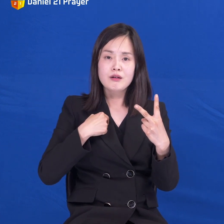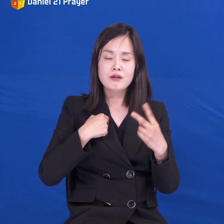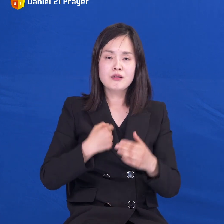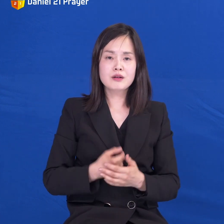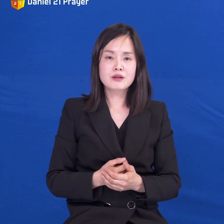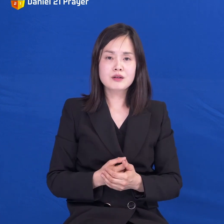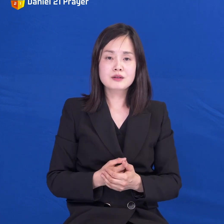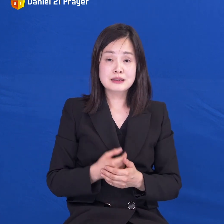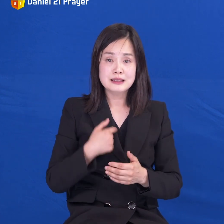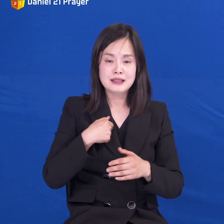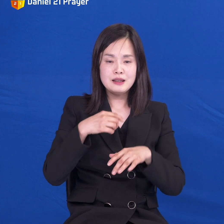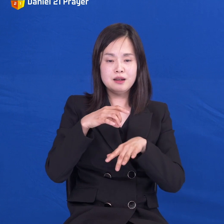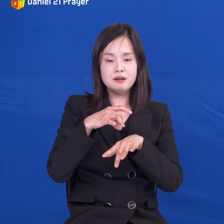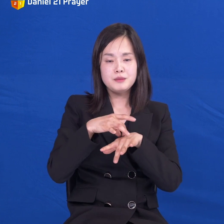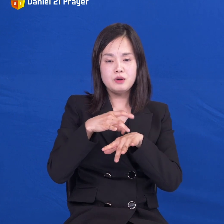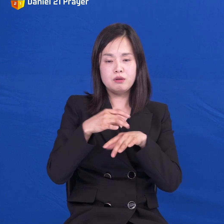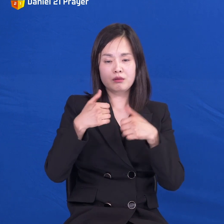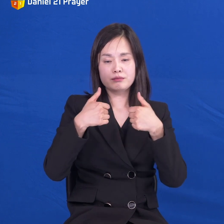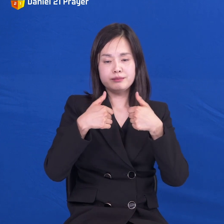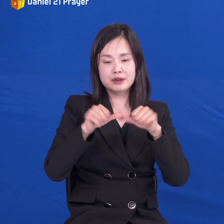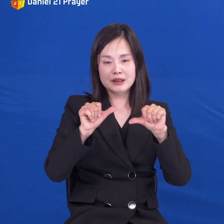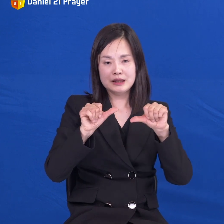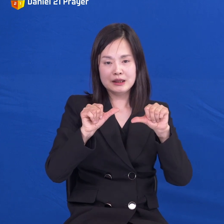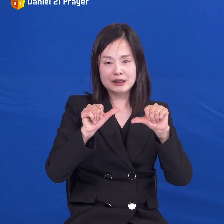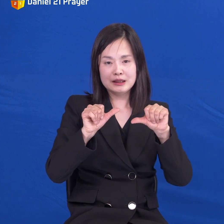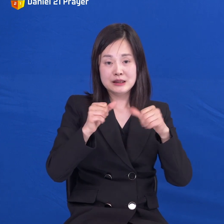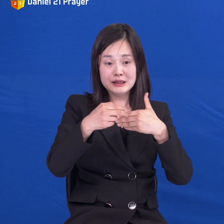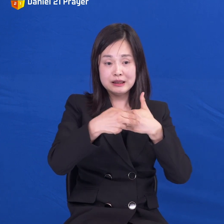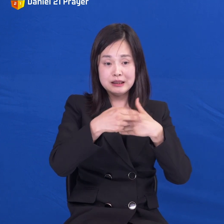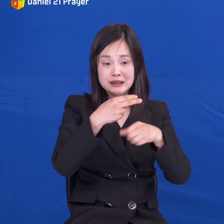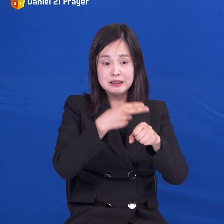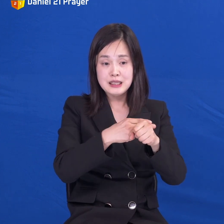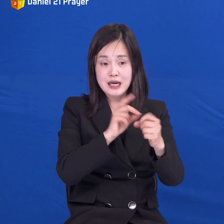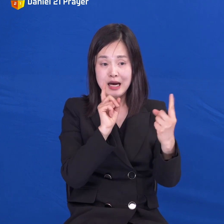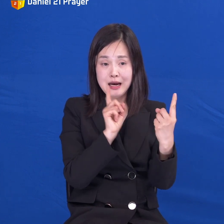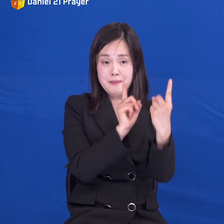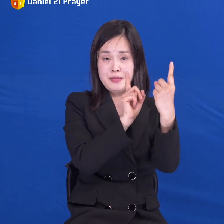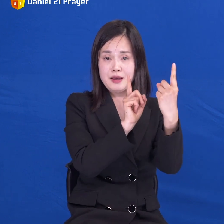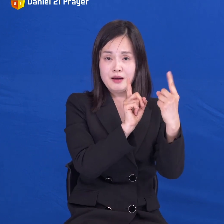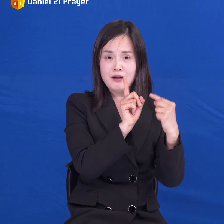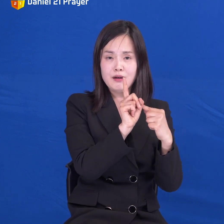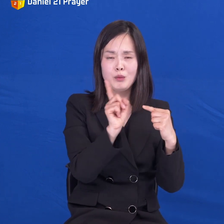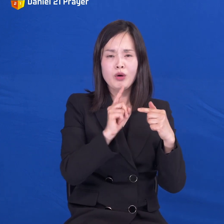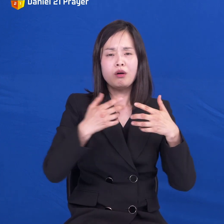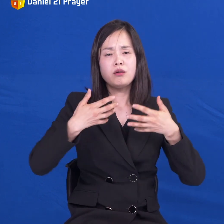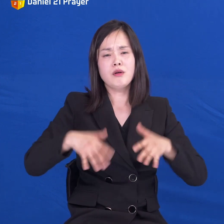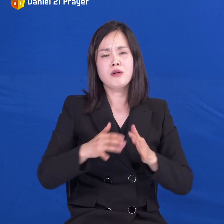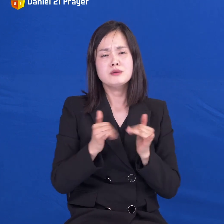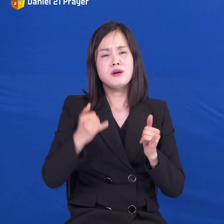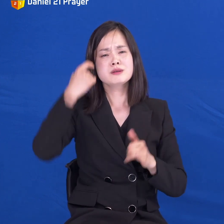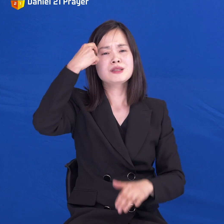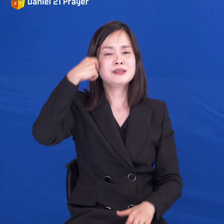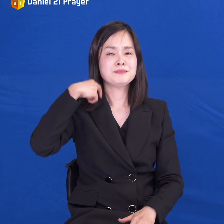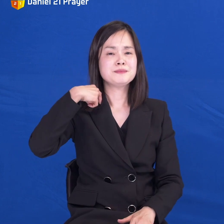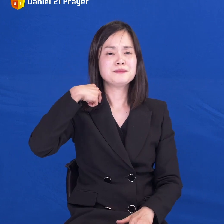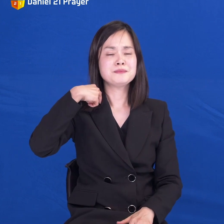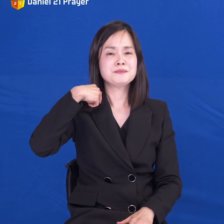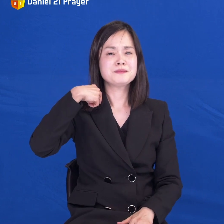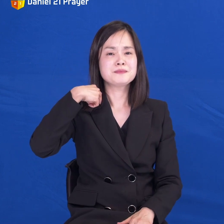앞에 서니까 그렇게 초라할 수가 없어요. 근데 다행히 하나님이 보호하사 자기